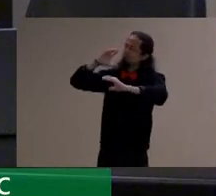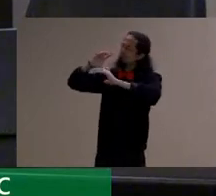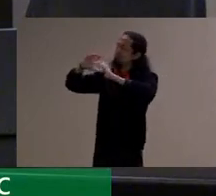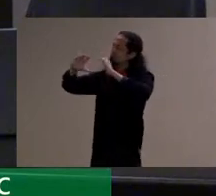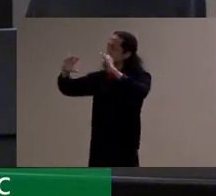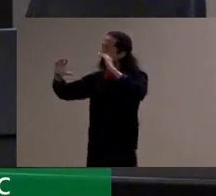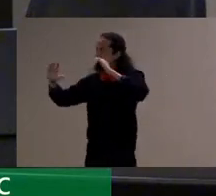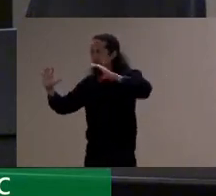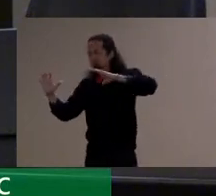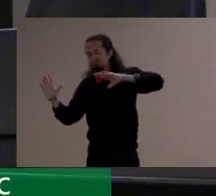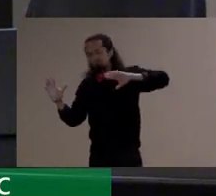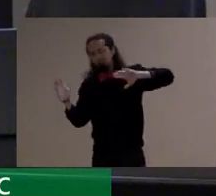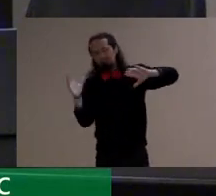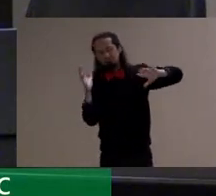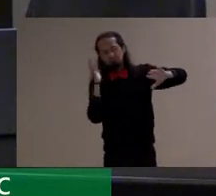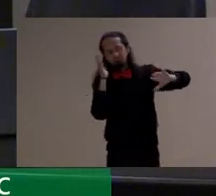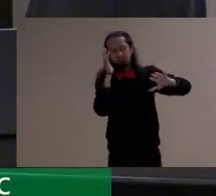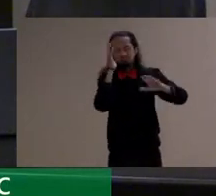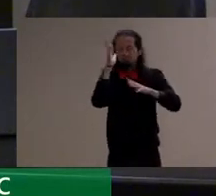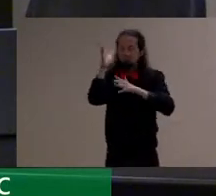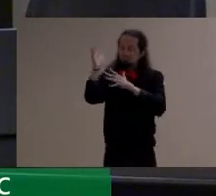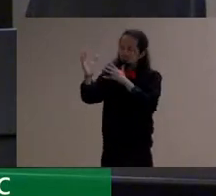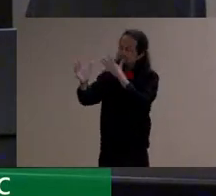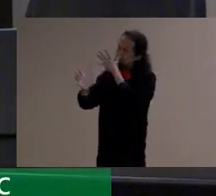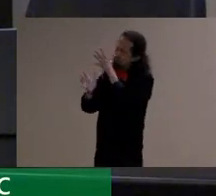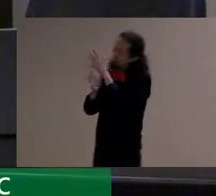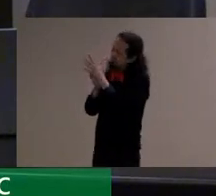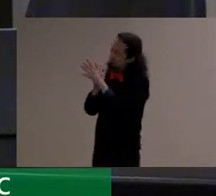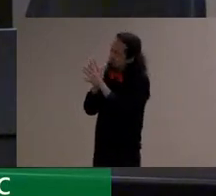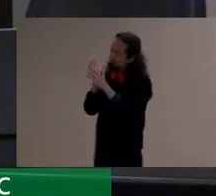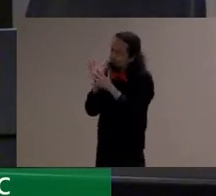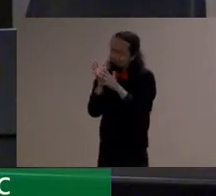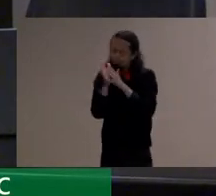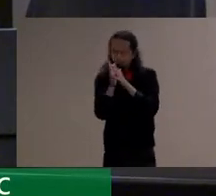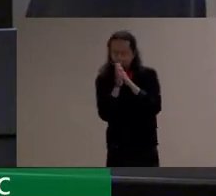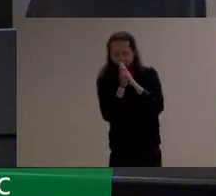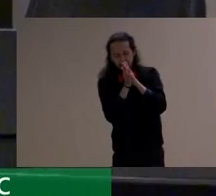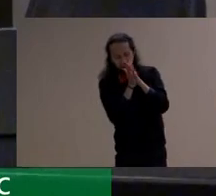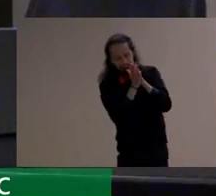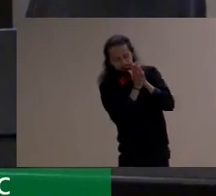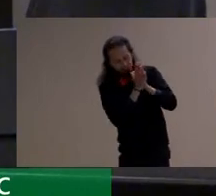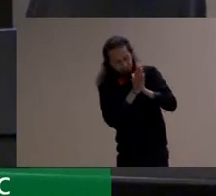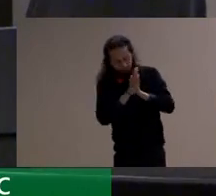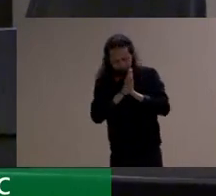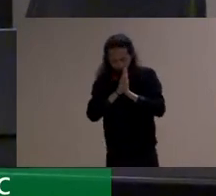E aí E aí